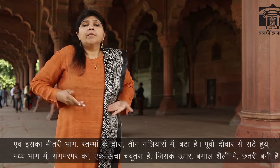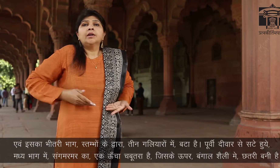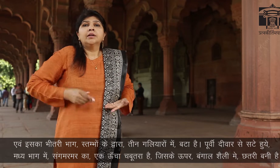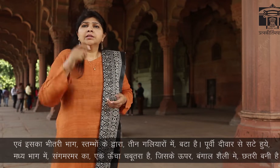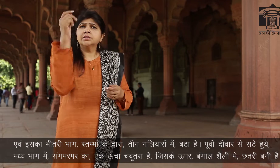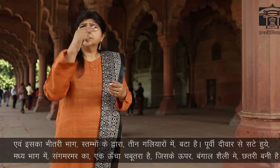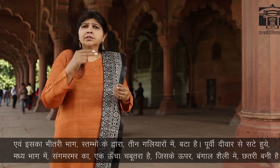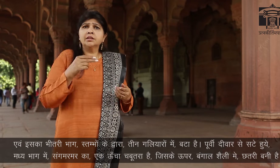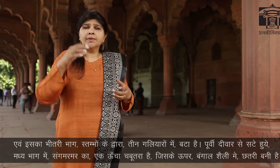है।